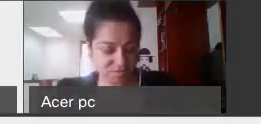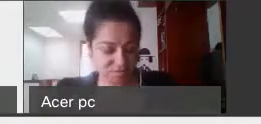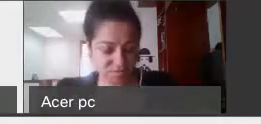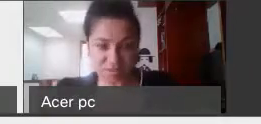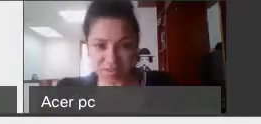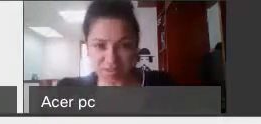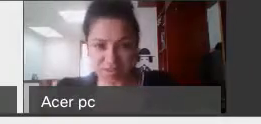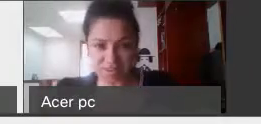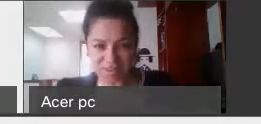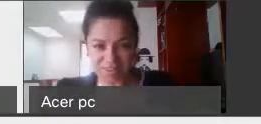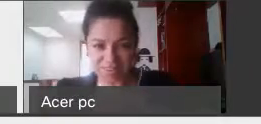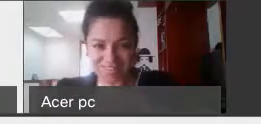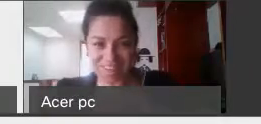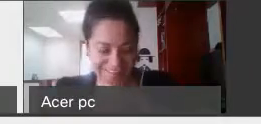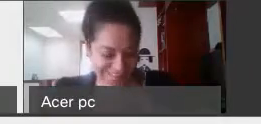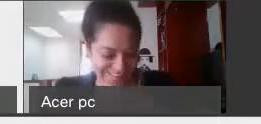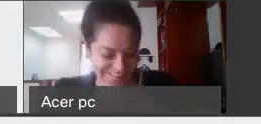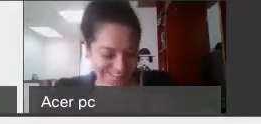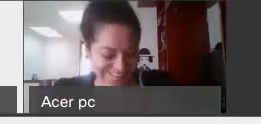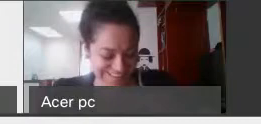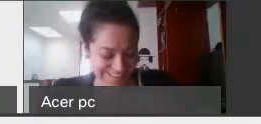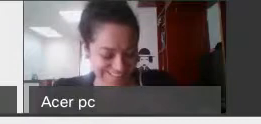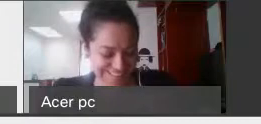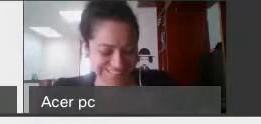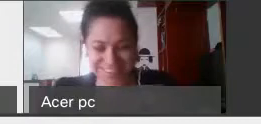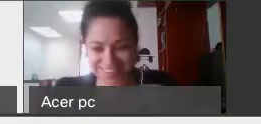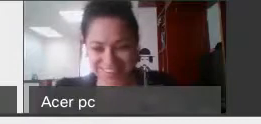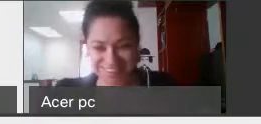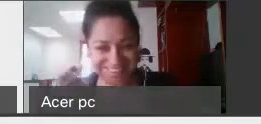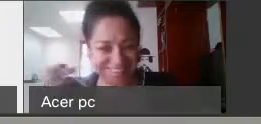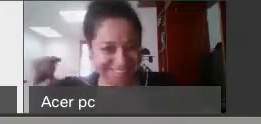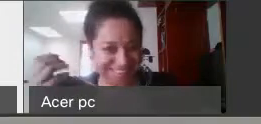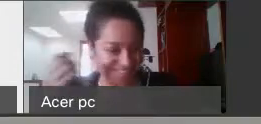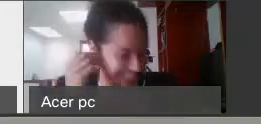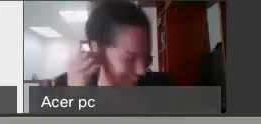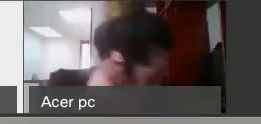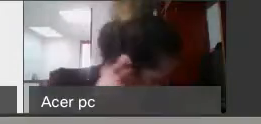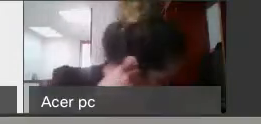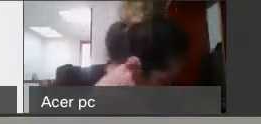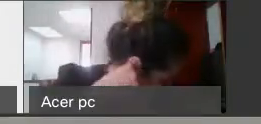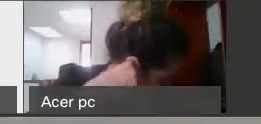hablando. Con Juliana, de la tanda. ¿Cómo estás, Juliana?